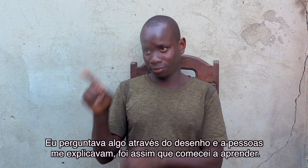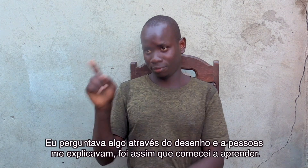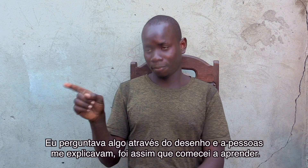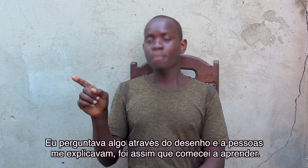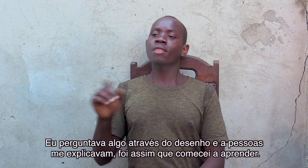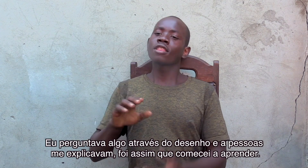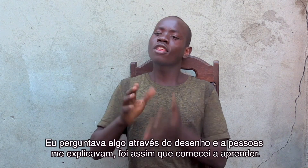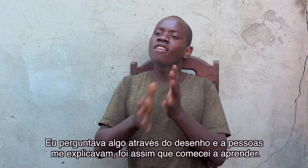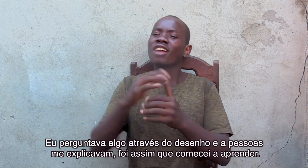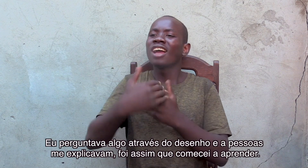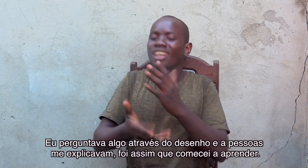a aprender.